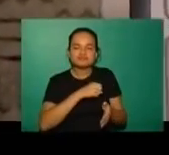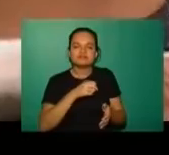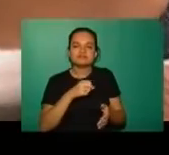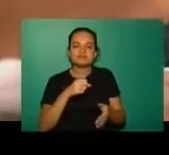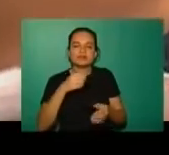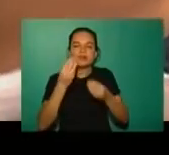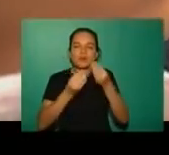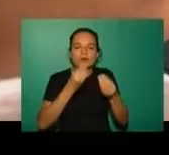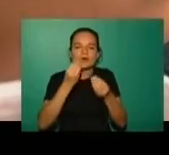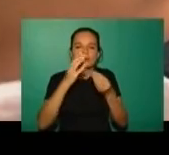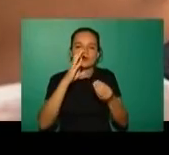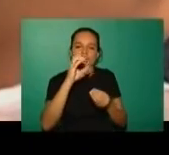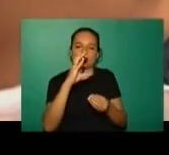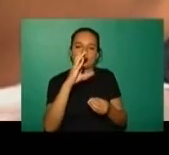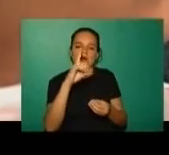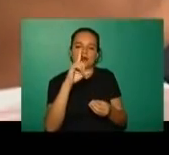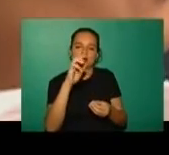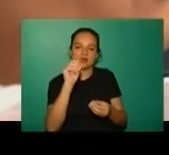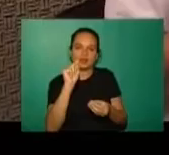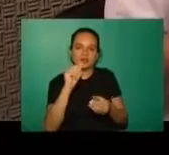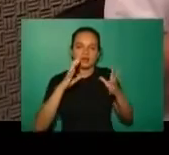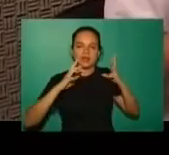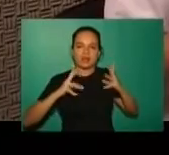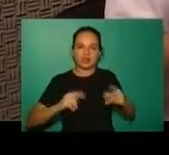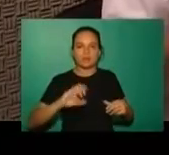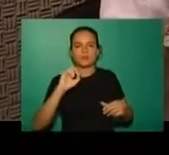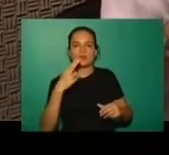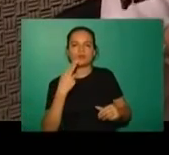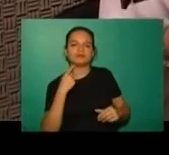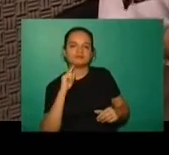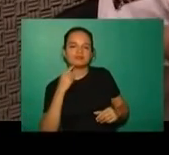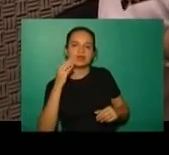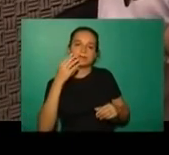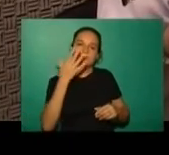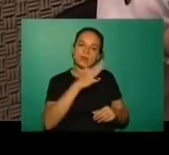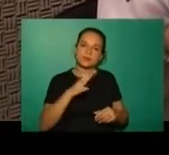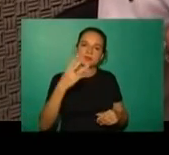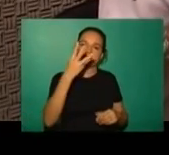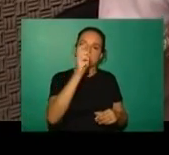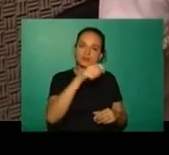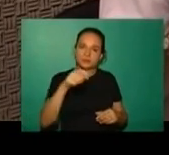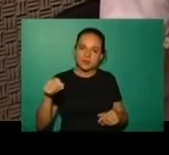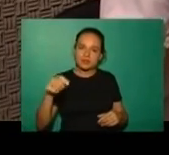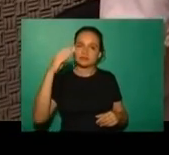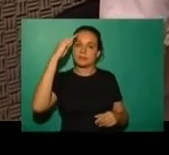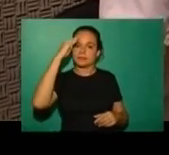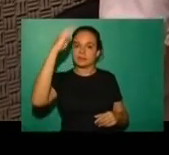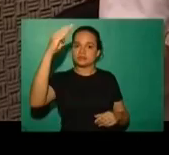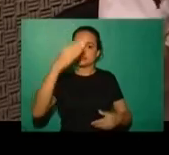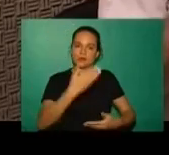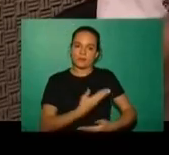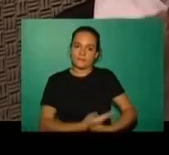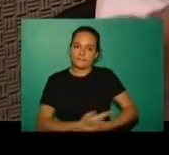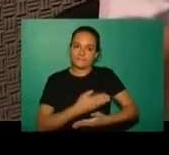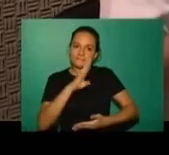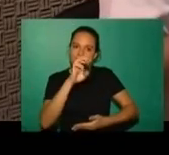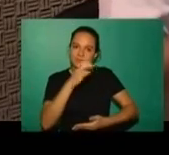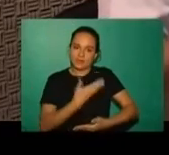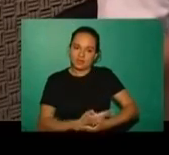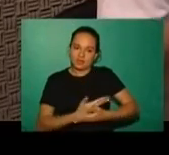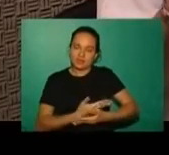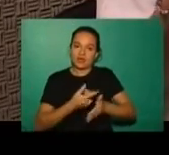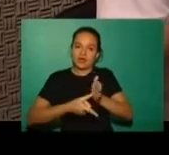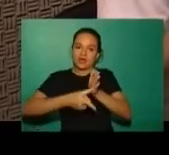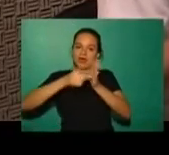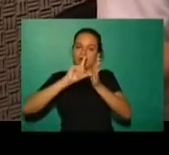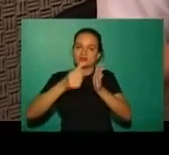cóclea. Assim, bem precocemente, e precocemente significa no máximo até 3 meses, ok? Porque a gente pressupõe,